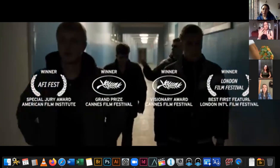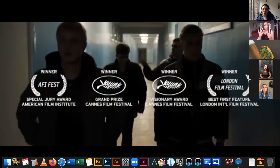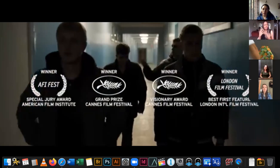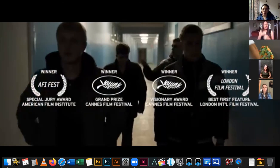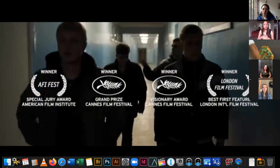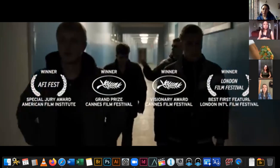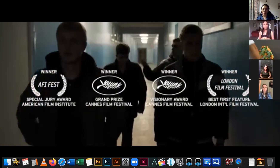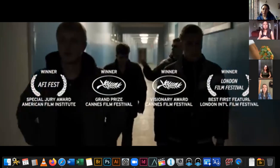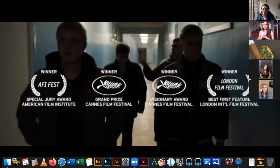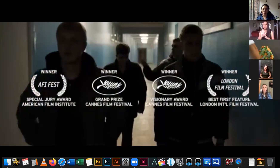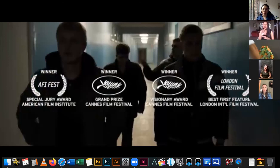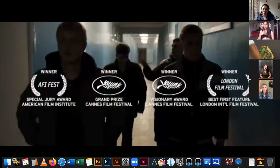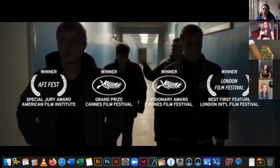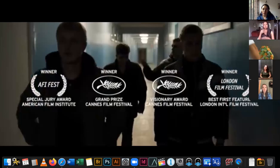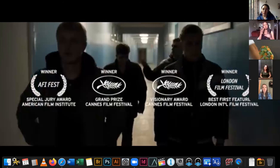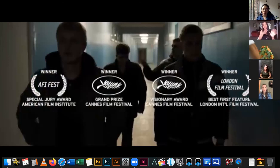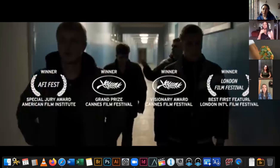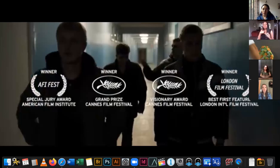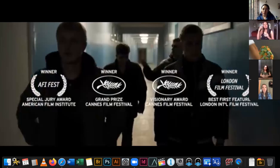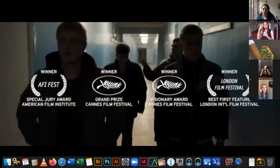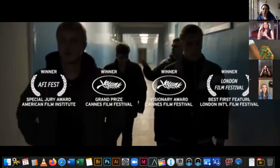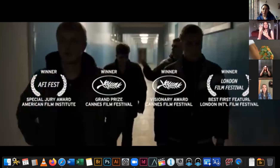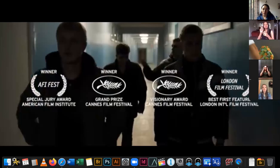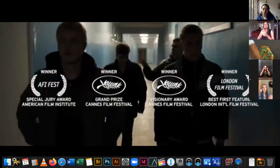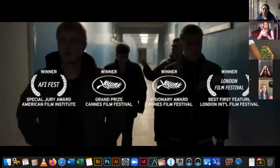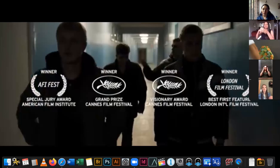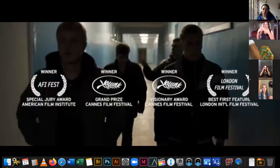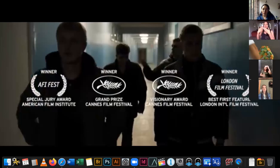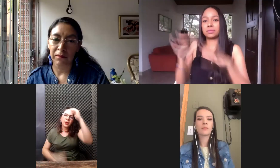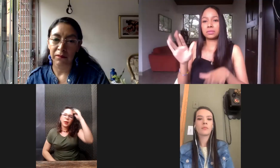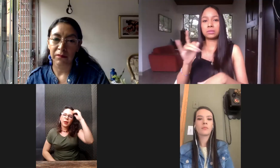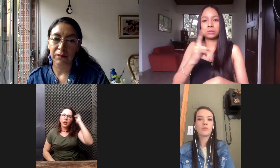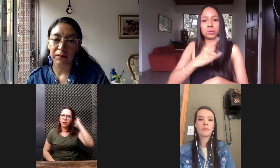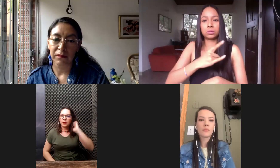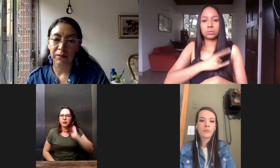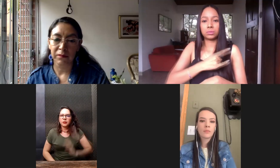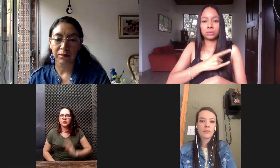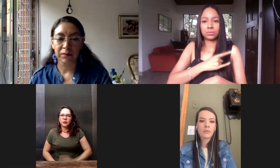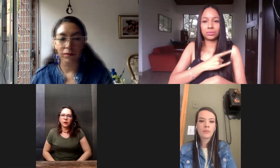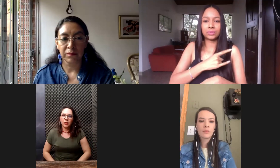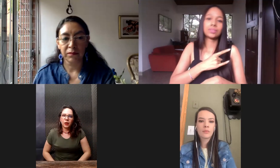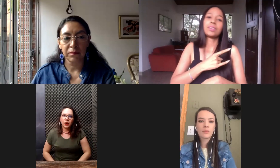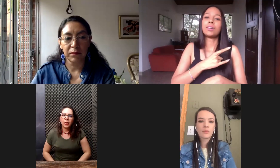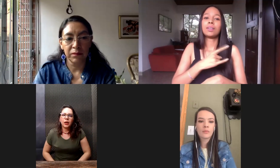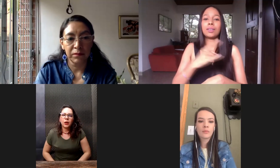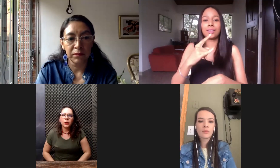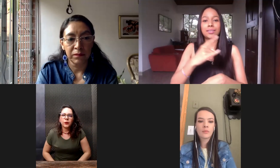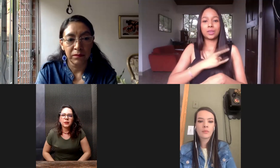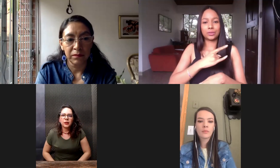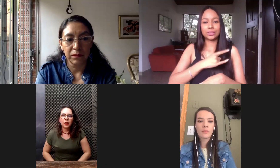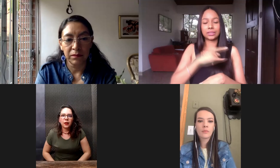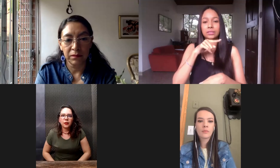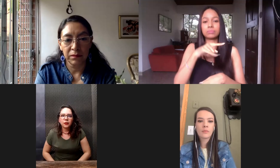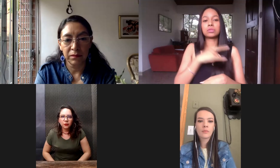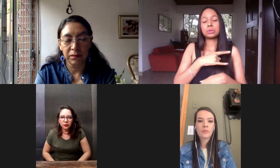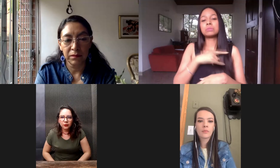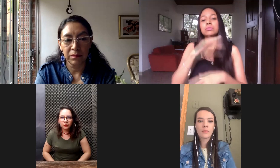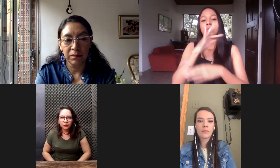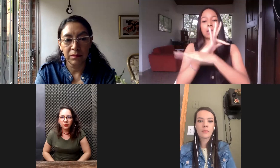que me gustara para ser profesional, porque era mi sueño. Me inscribí en la universidad,